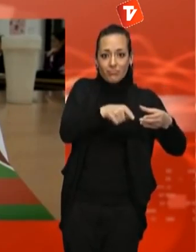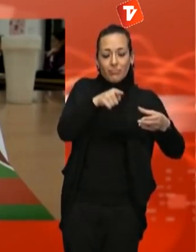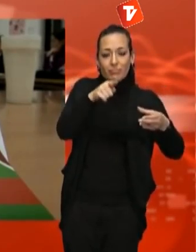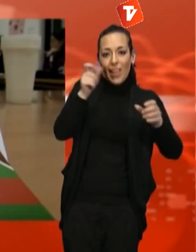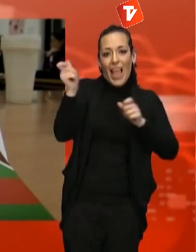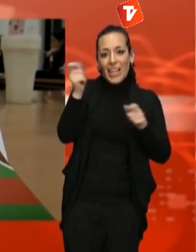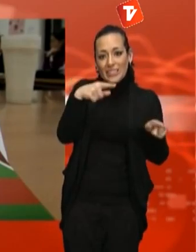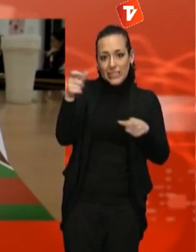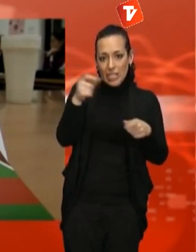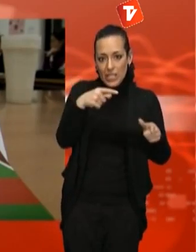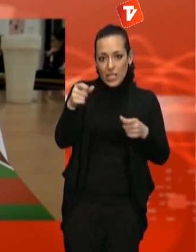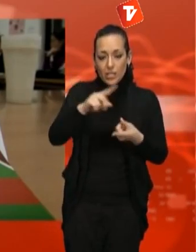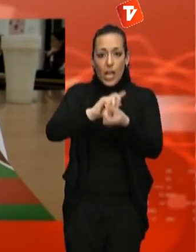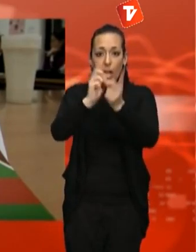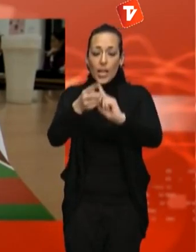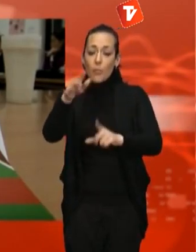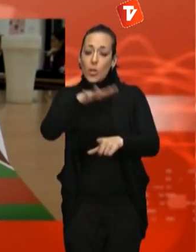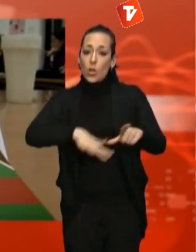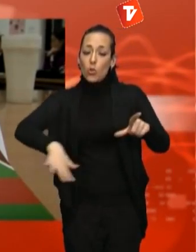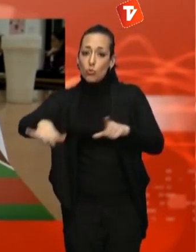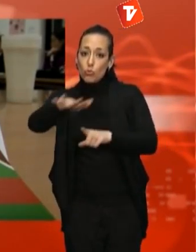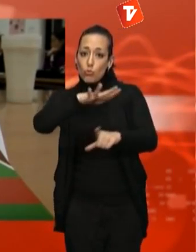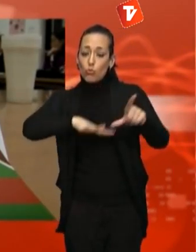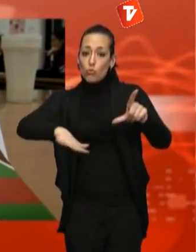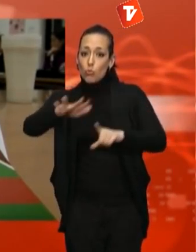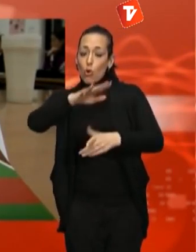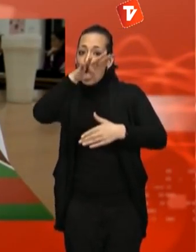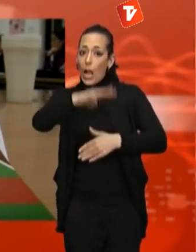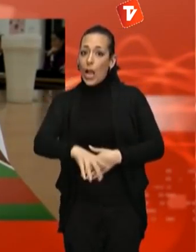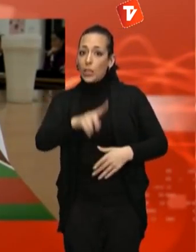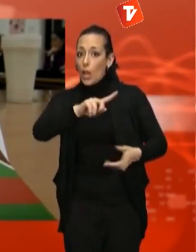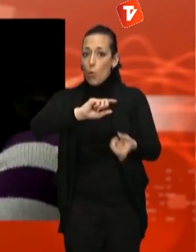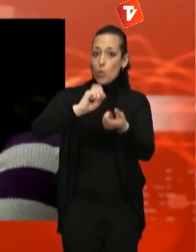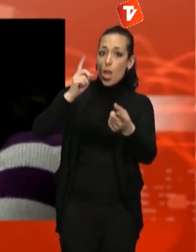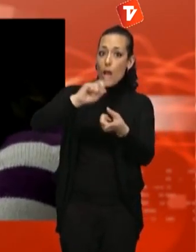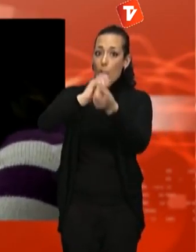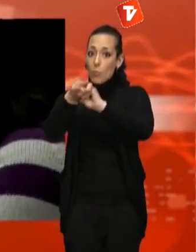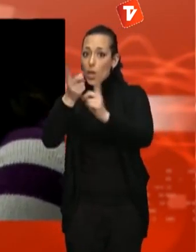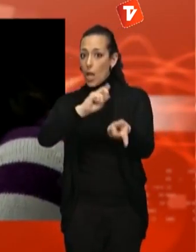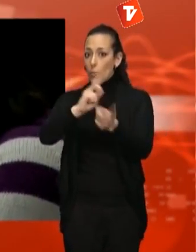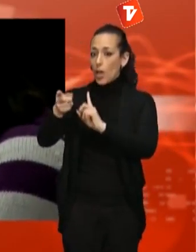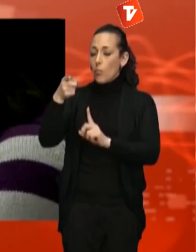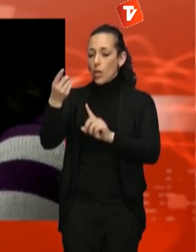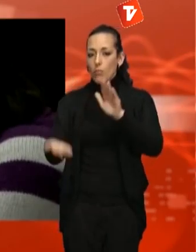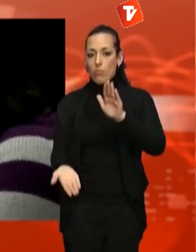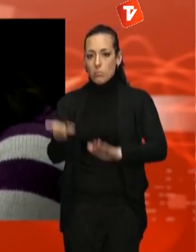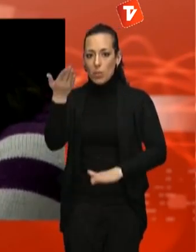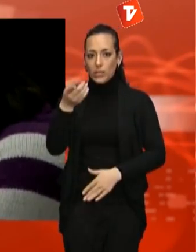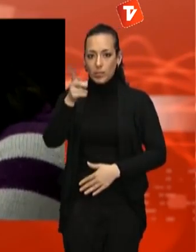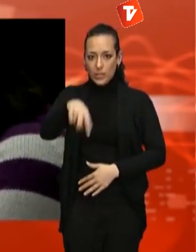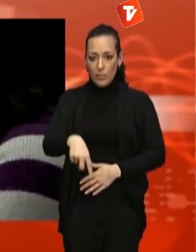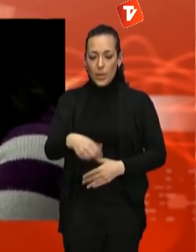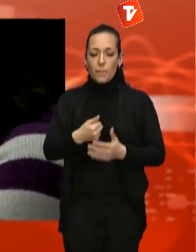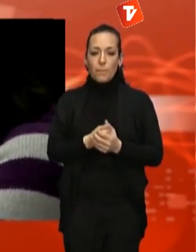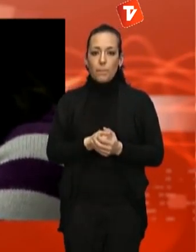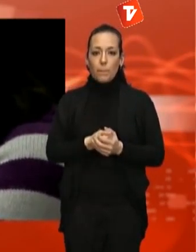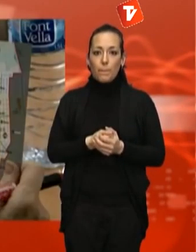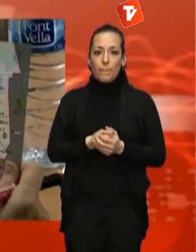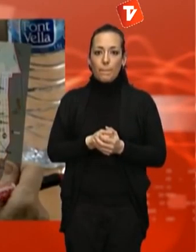Escolar ha abordat el descens demogràfic que afecta a les places de P3 i a l'increment notable per aquest curs en la demanda de places de l'ESO.